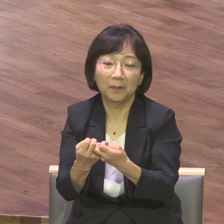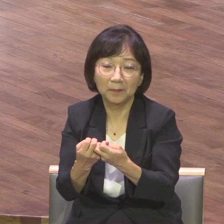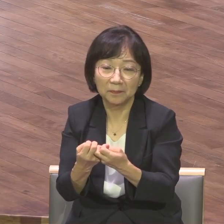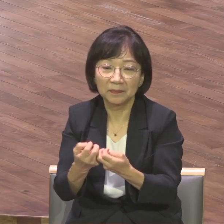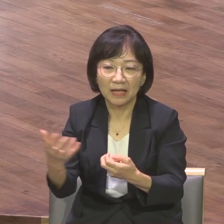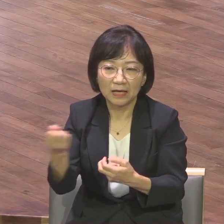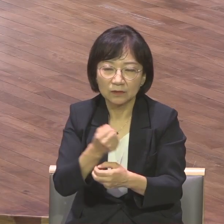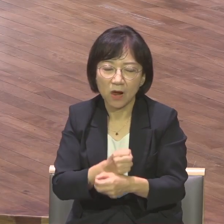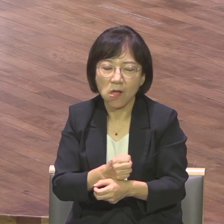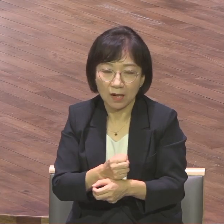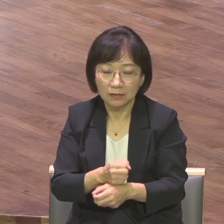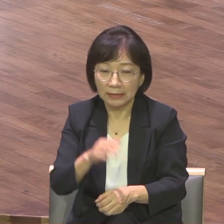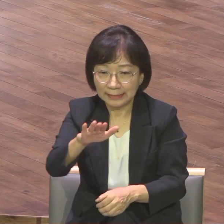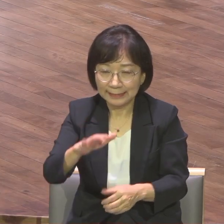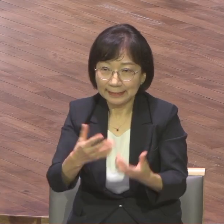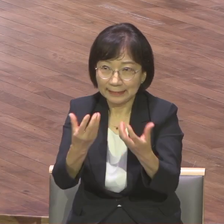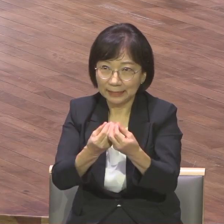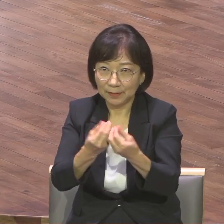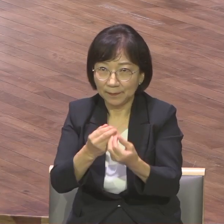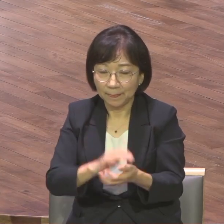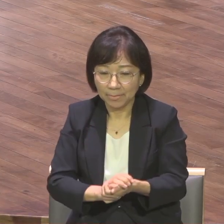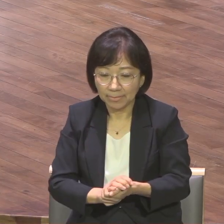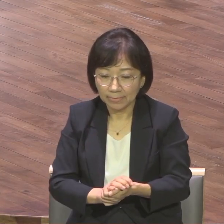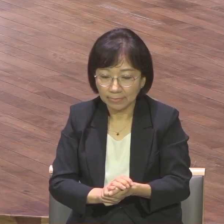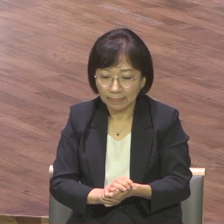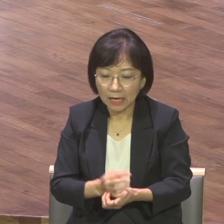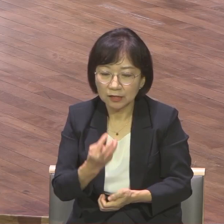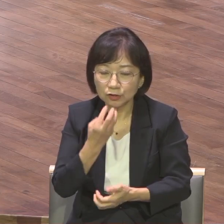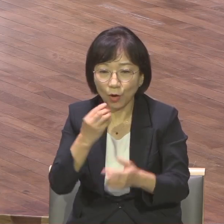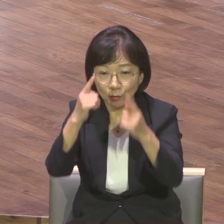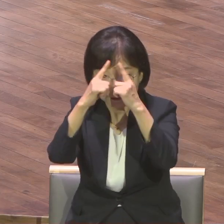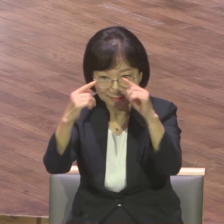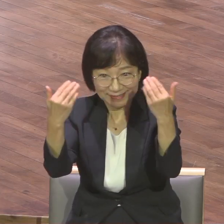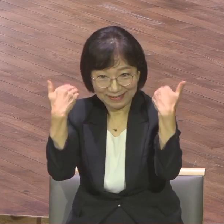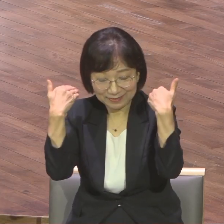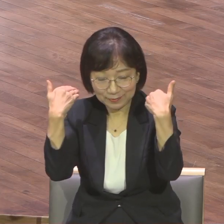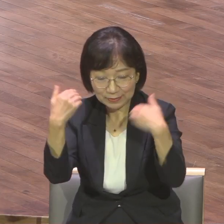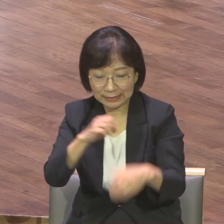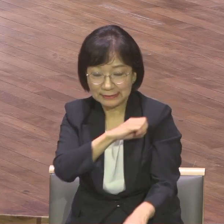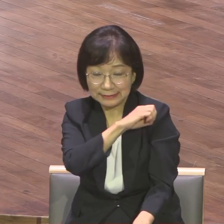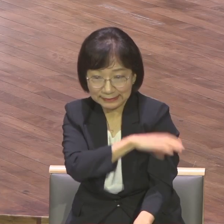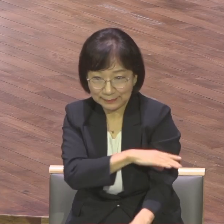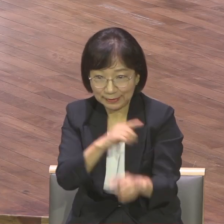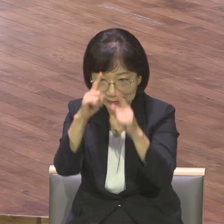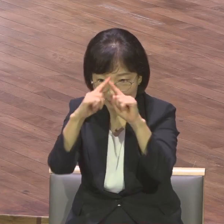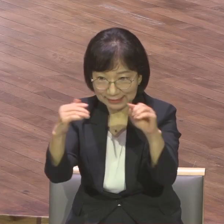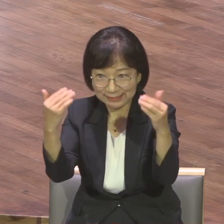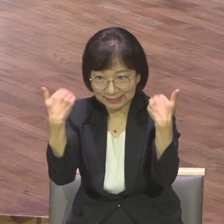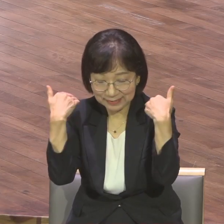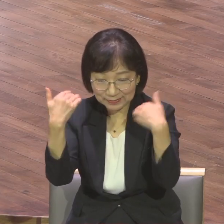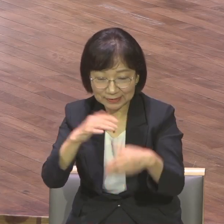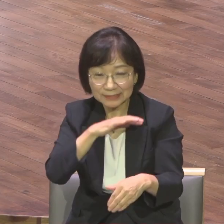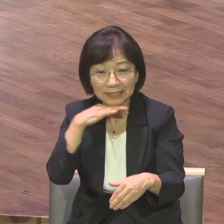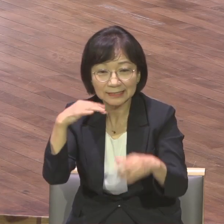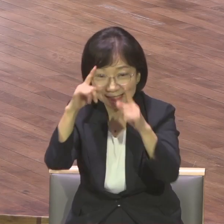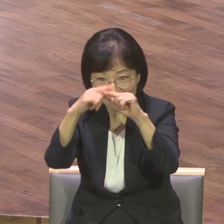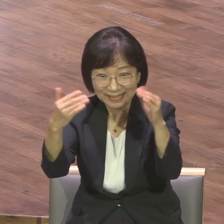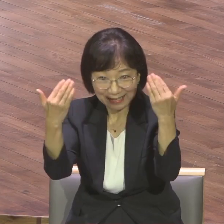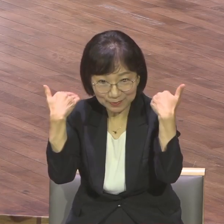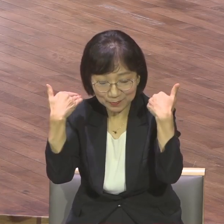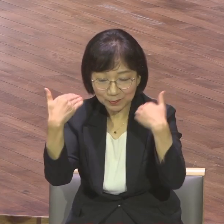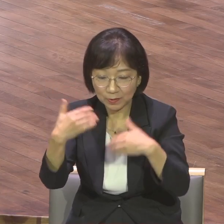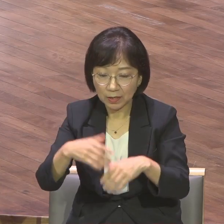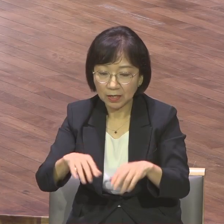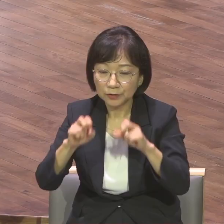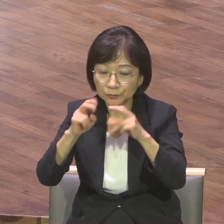막 연세대 신학과 막 서울대 신학과 이대 신학과 전부 다 선교사들이 세운 곳인데 지금은